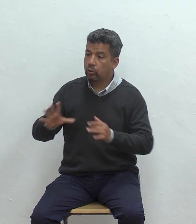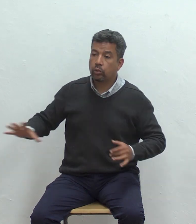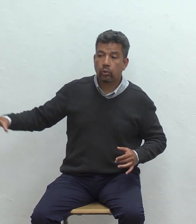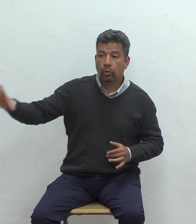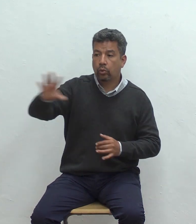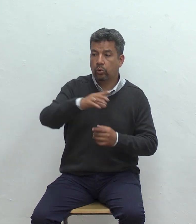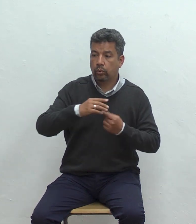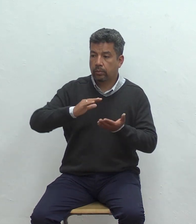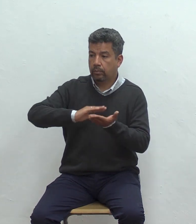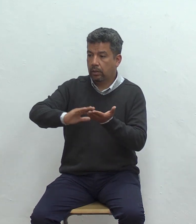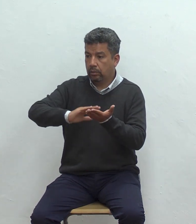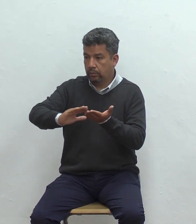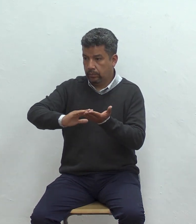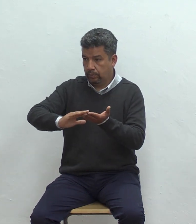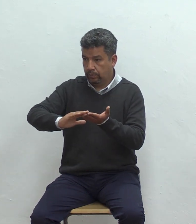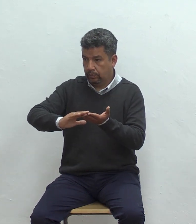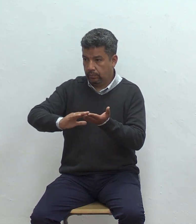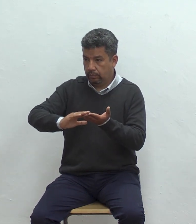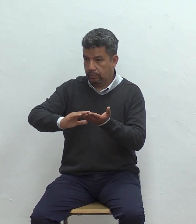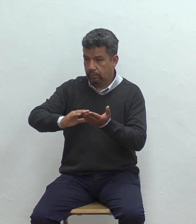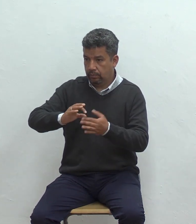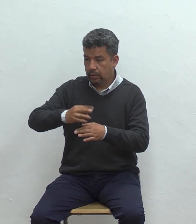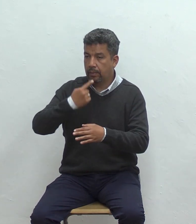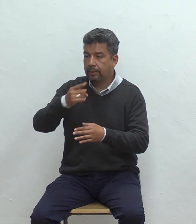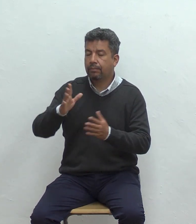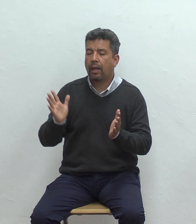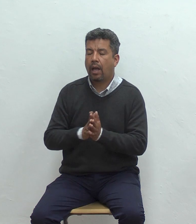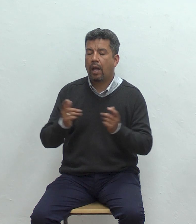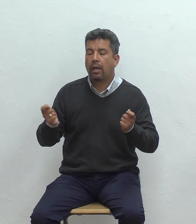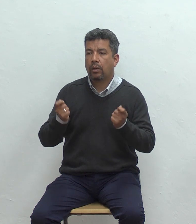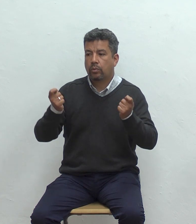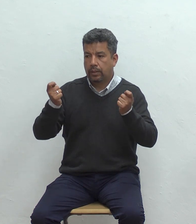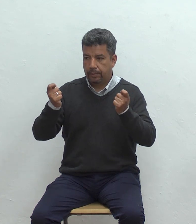somos perdonados. Y déjeme decirle, aleluya.